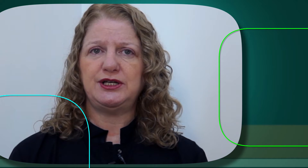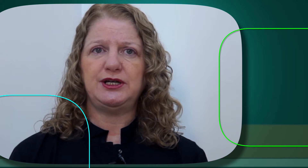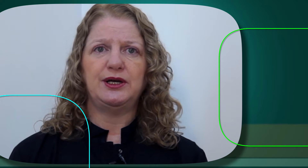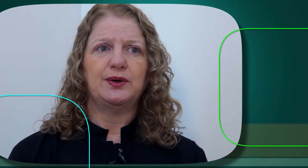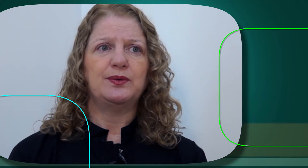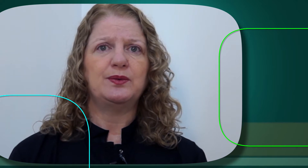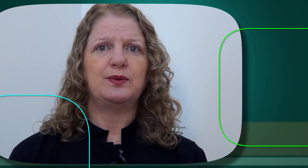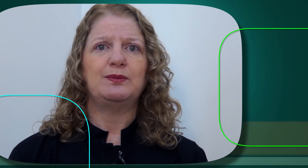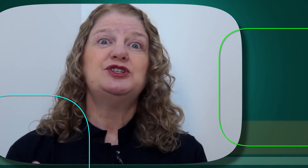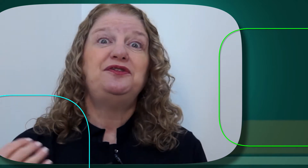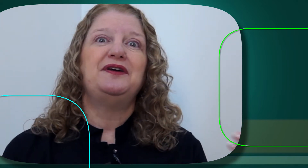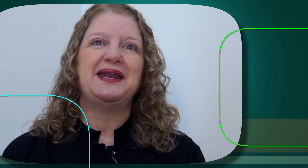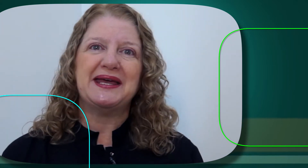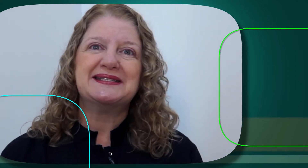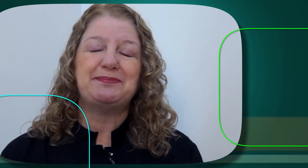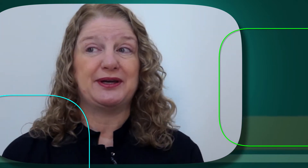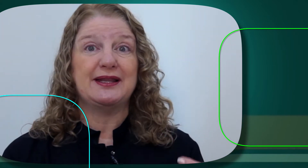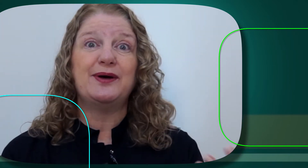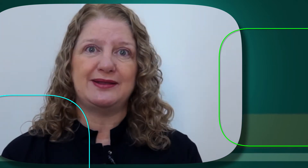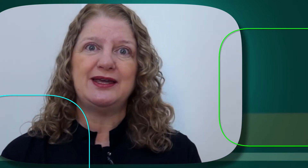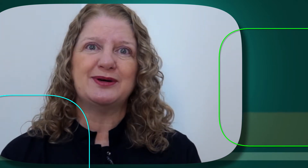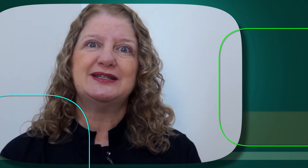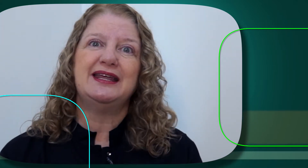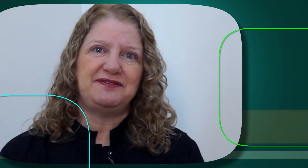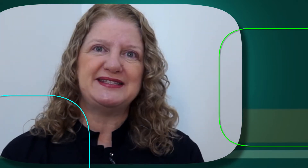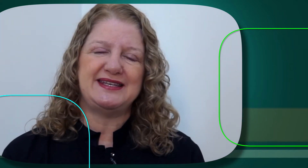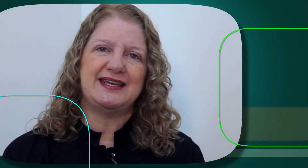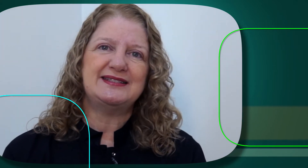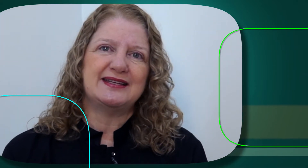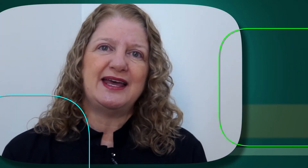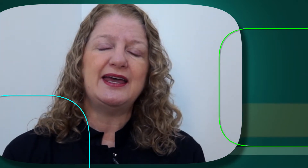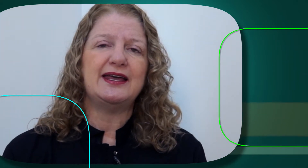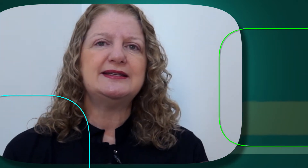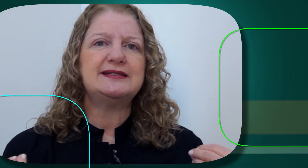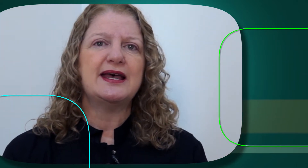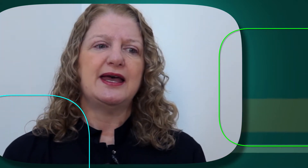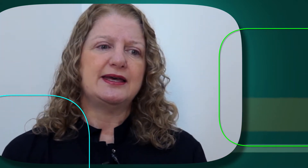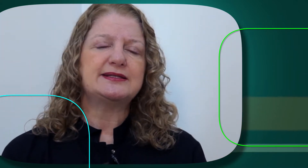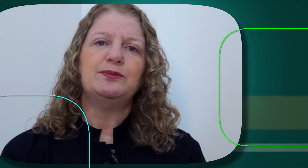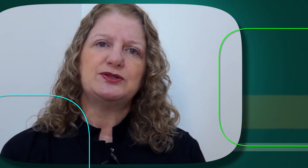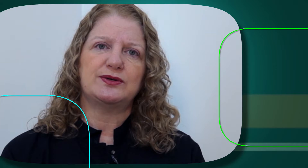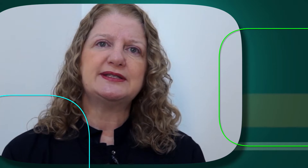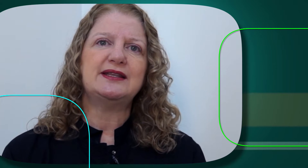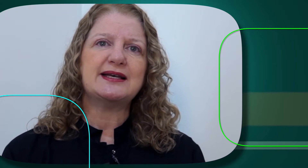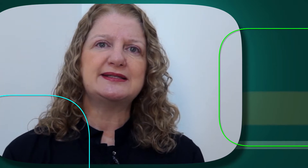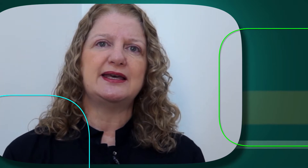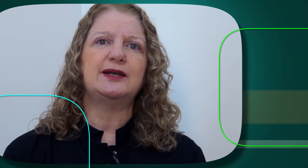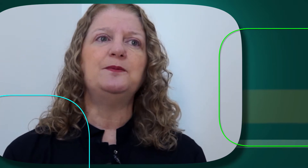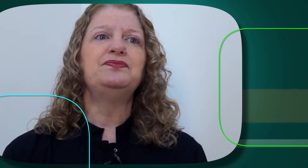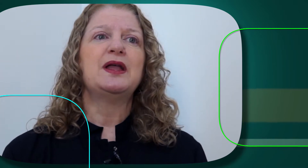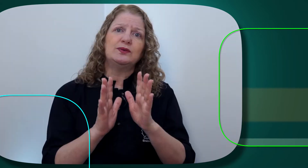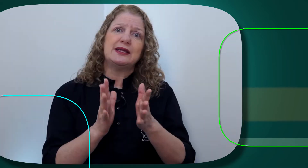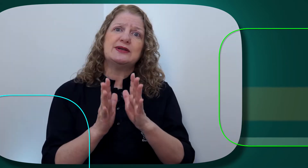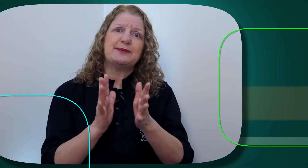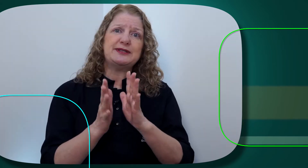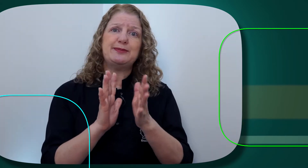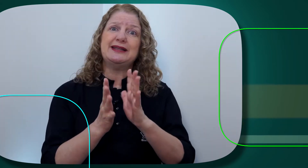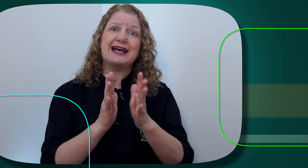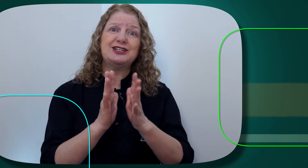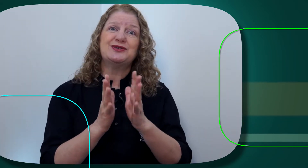de uma diferença, porque não é nenhuma deficiência, Eles são pessoas que nasceram tendo essa possibilidade de